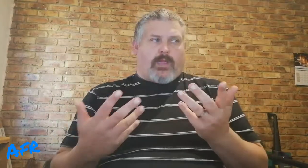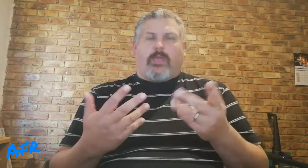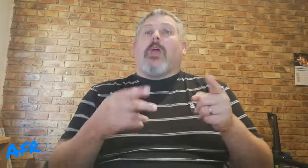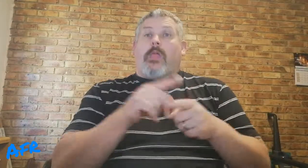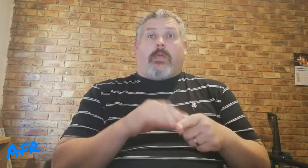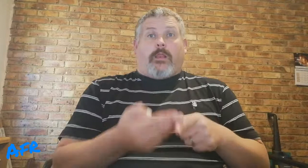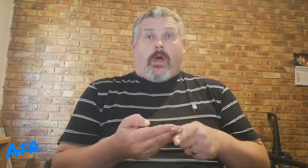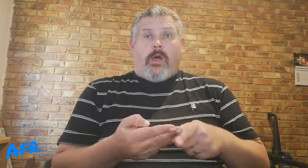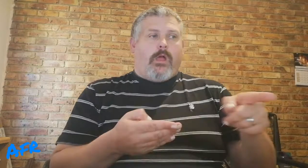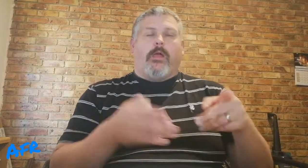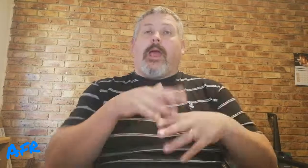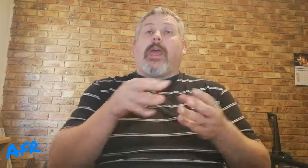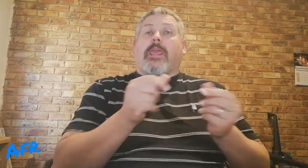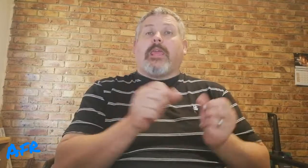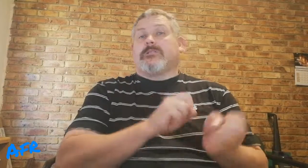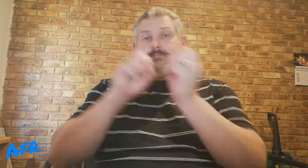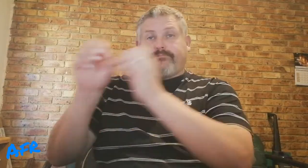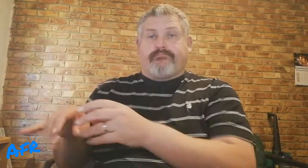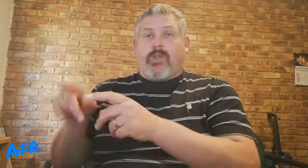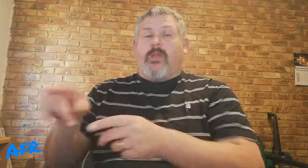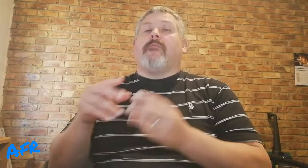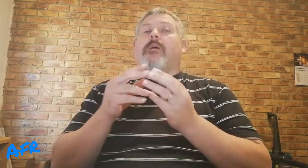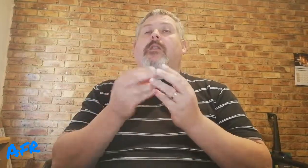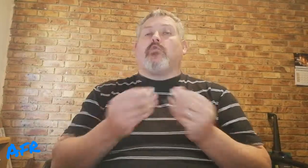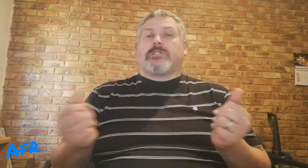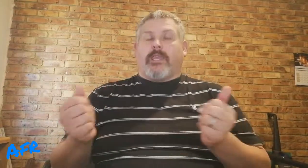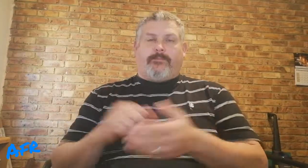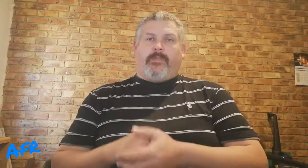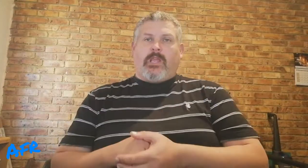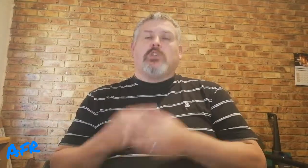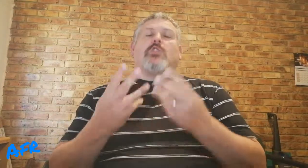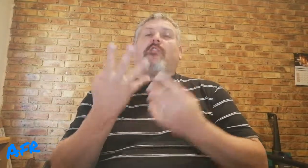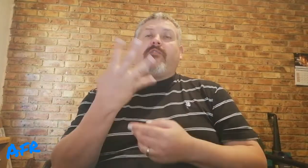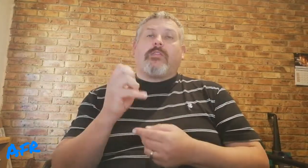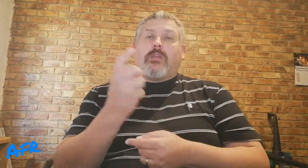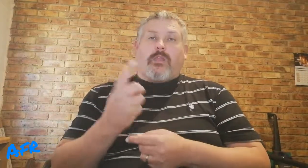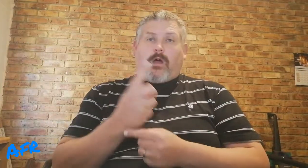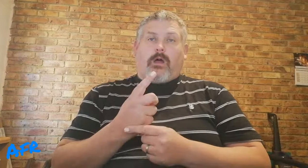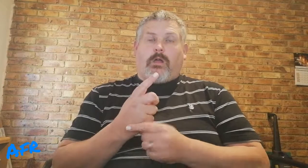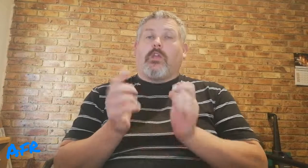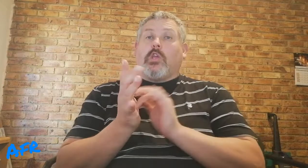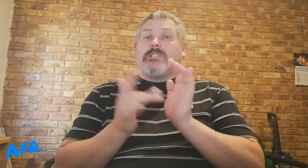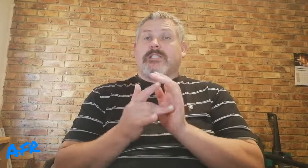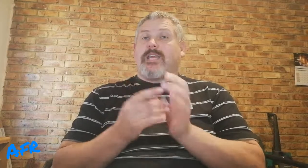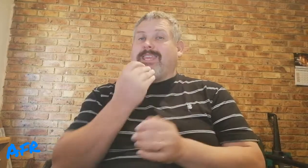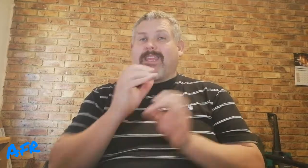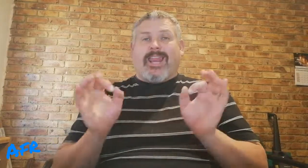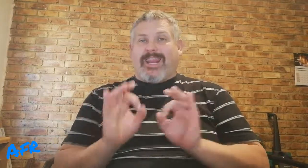Kyk, daarna die Heilige Gees in die woestijn. So vir 40 dae, Jesus eet